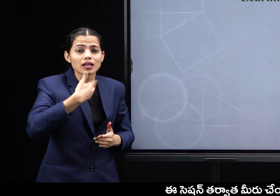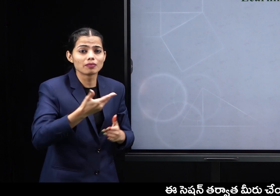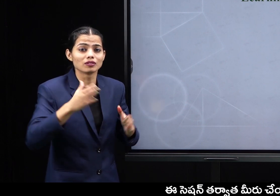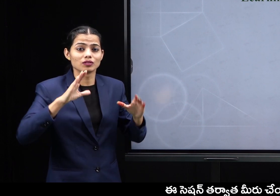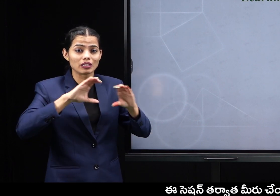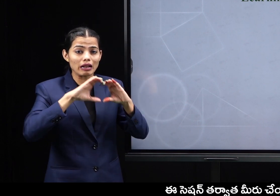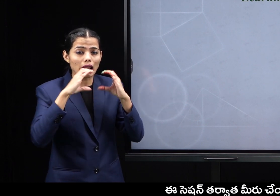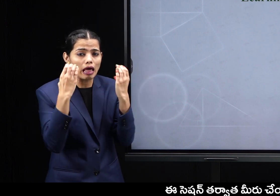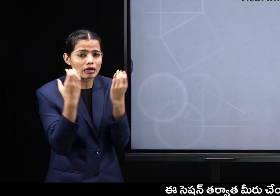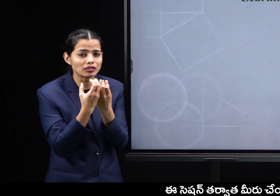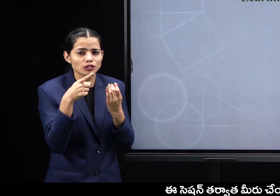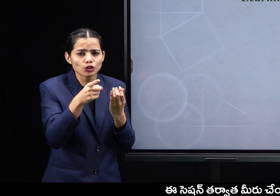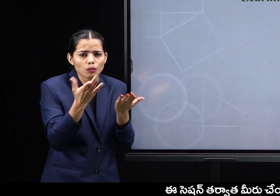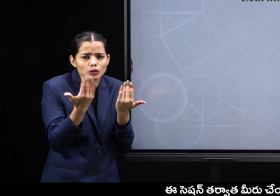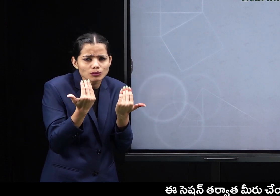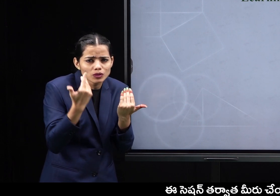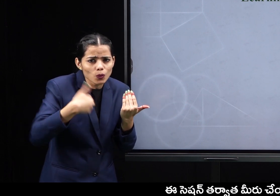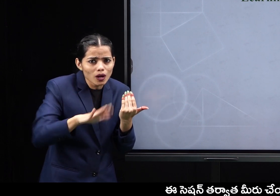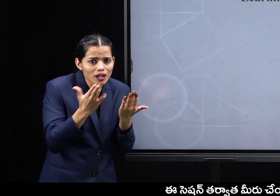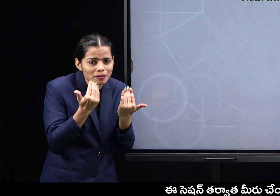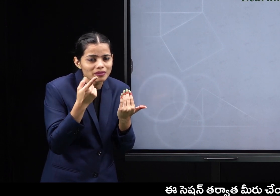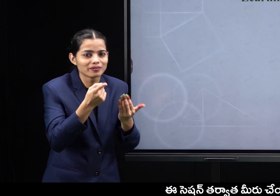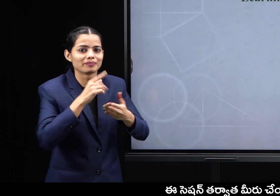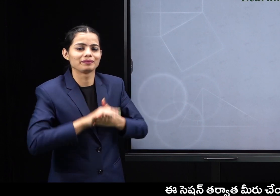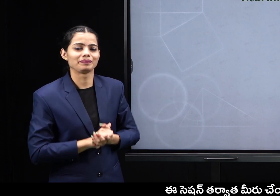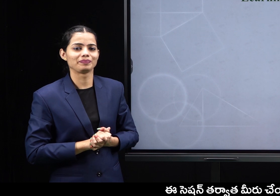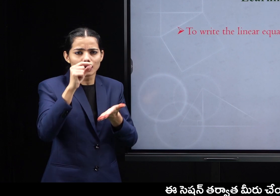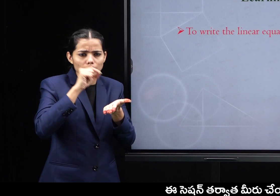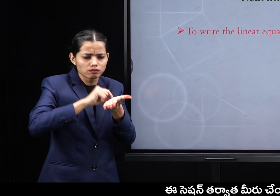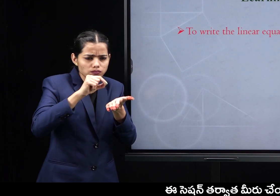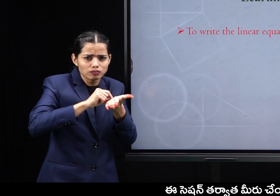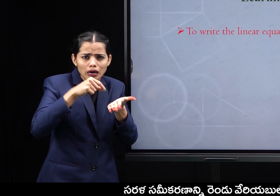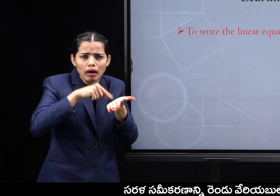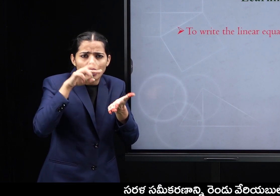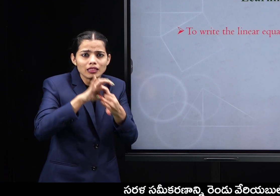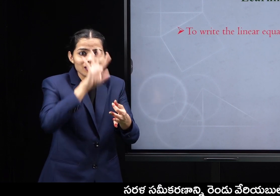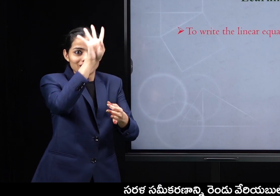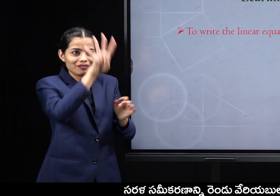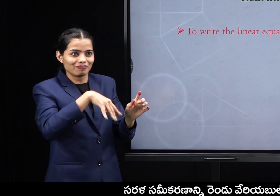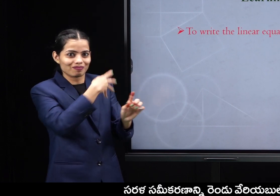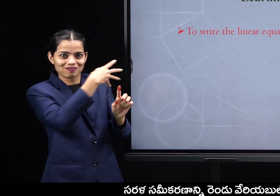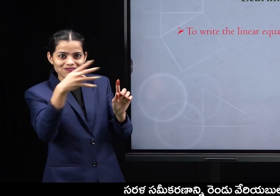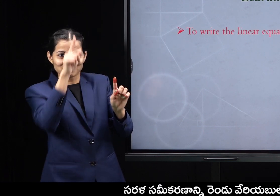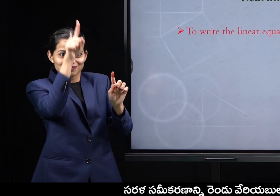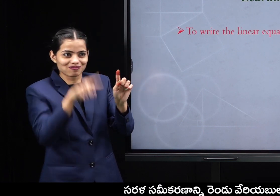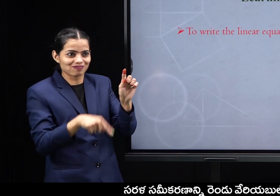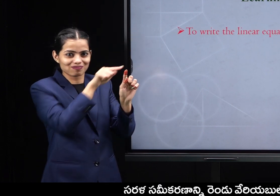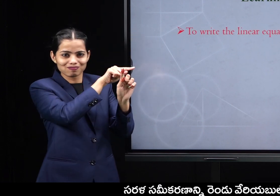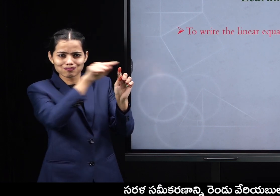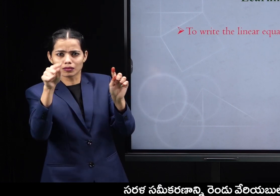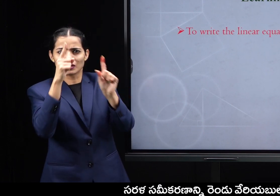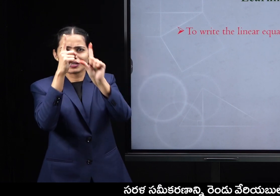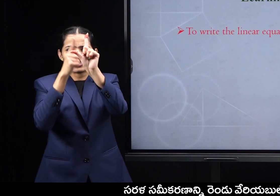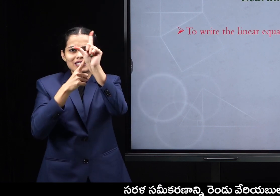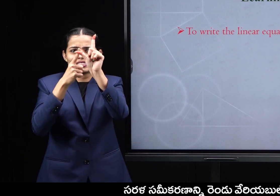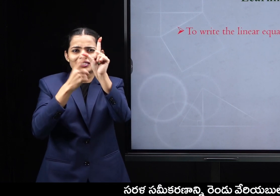ఈ సెషన్ తర్వాత మీరు దీనిని అర్థం చేసుకోగలరు. సరళ సమీకరణాన్ని రెండు